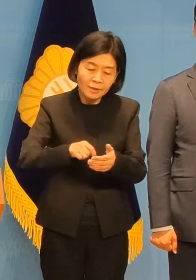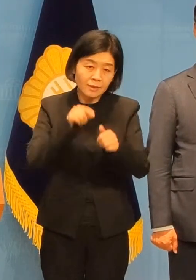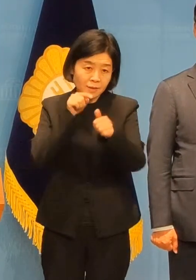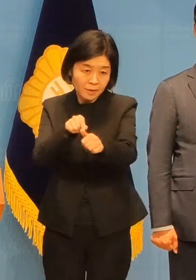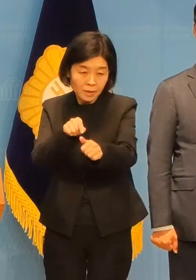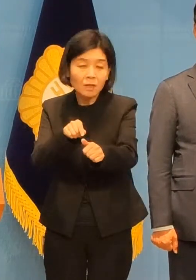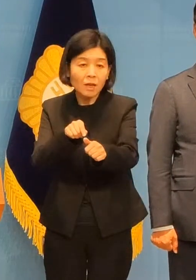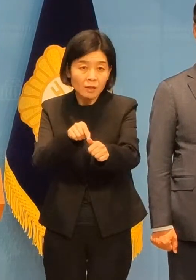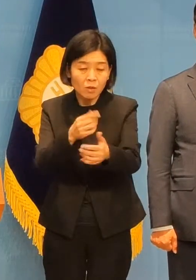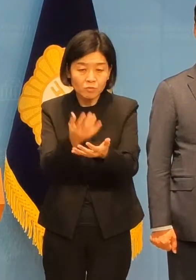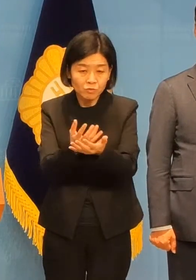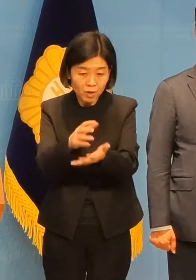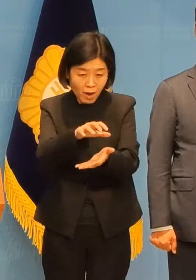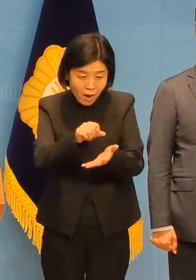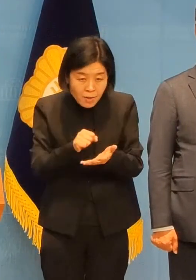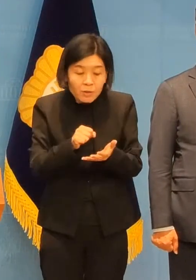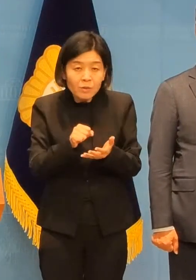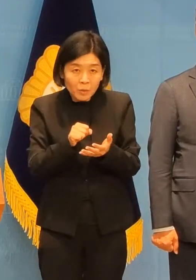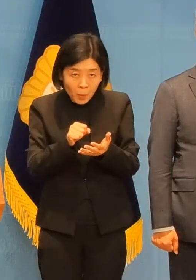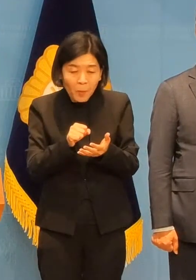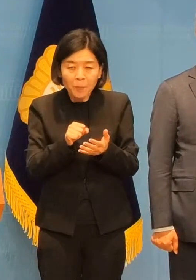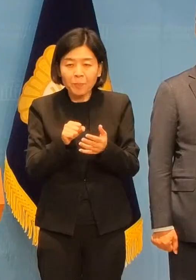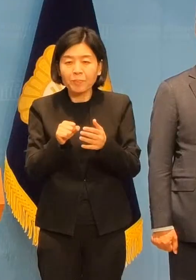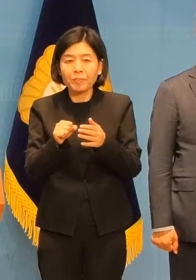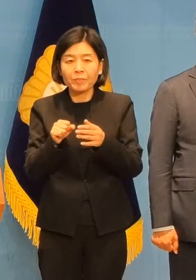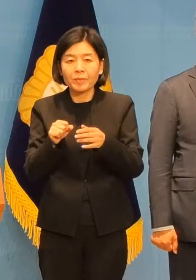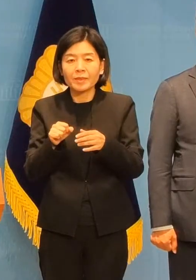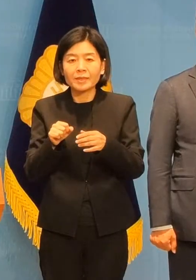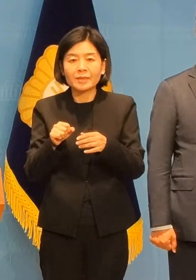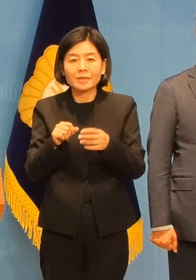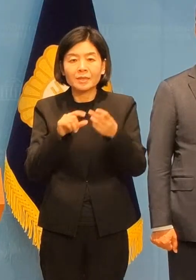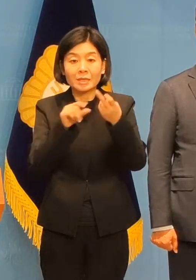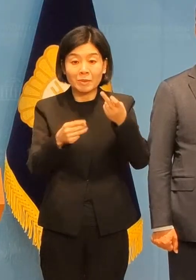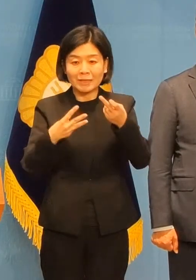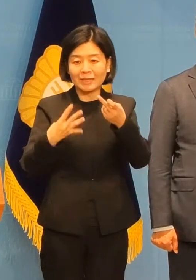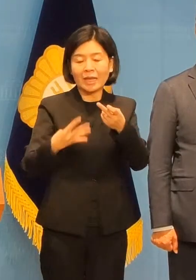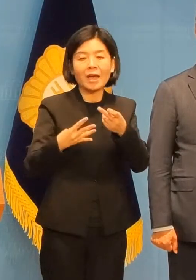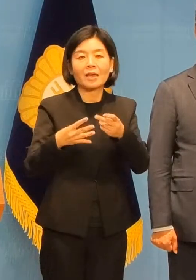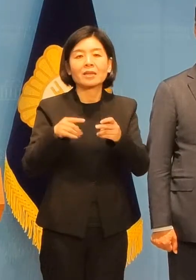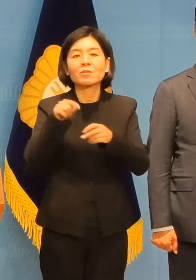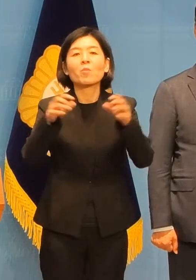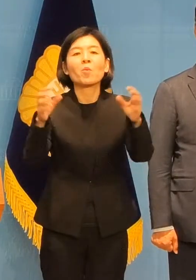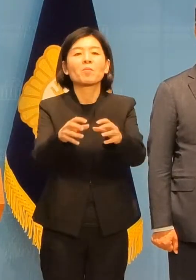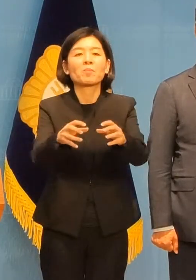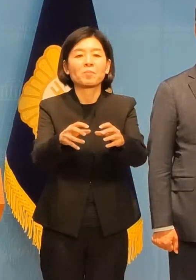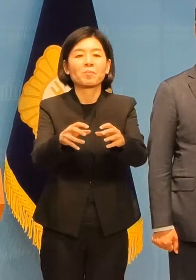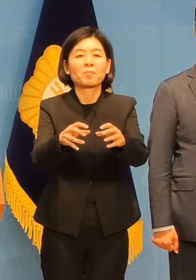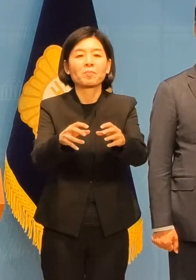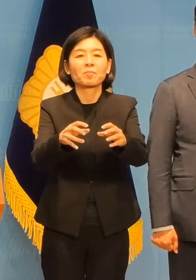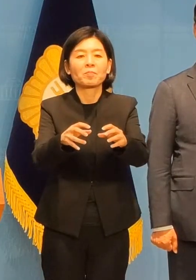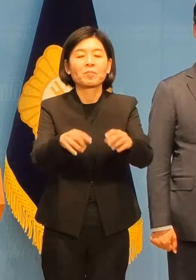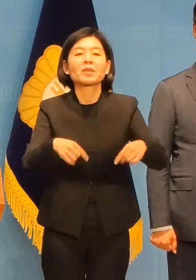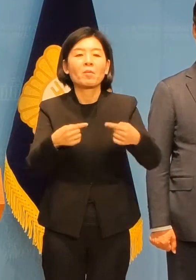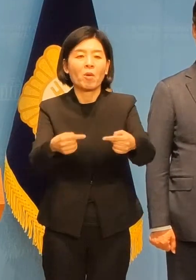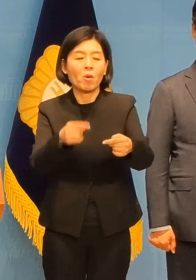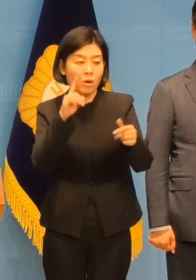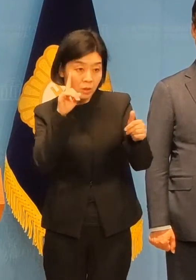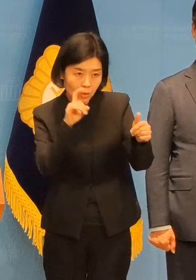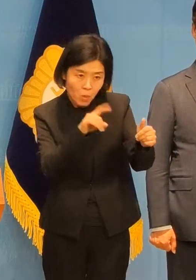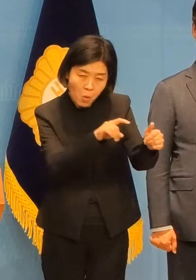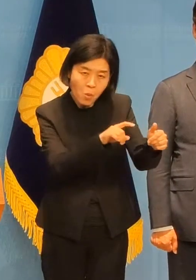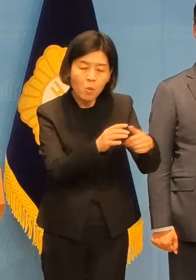지참해서 내란 다음 날 삼청동 안가의 모임에 참석했다라는 의혹도 받고